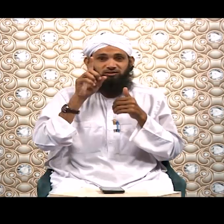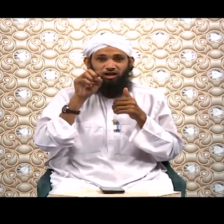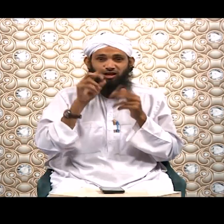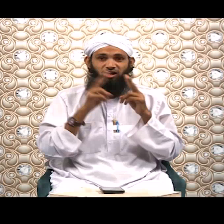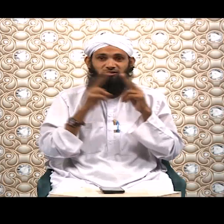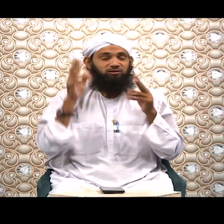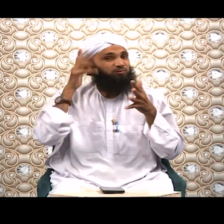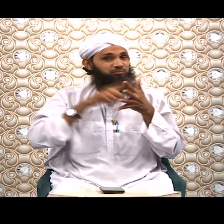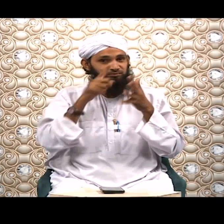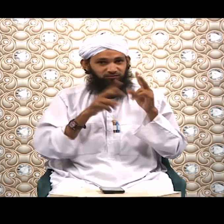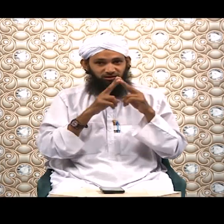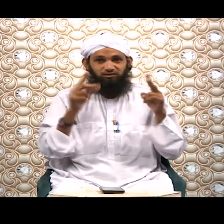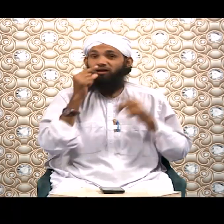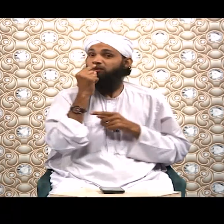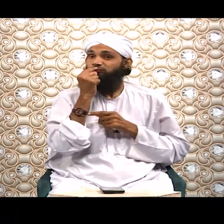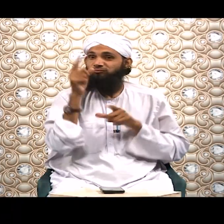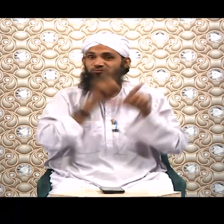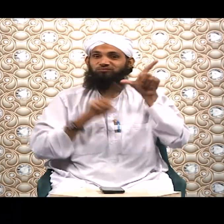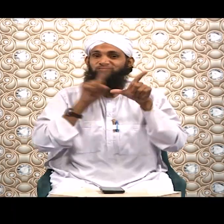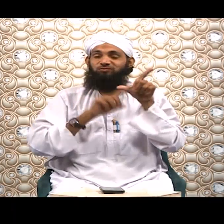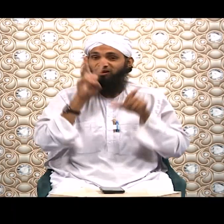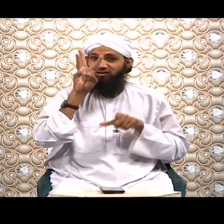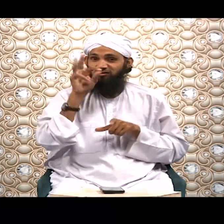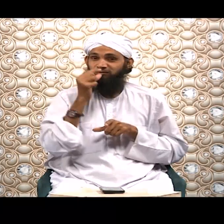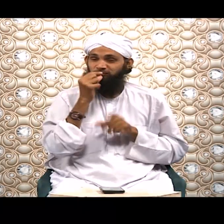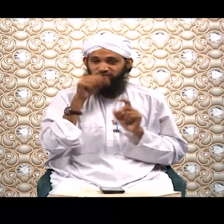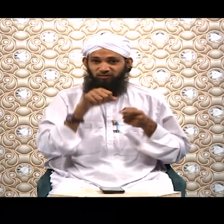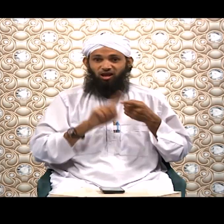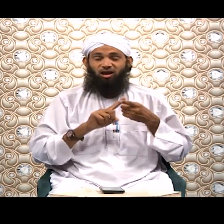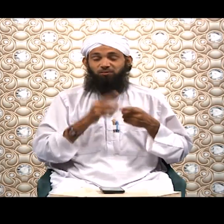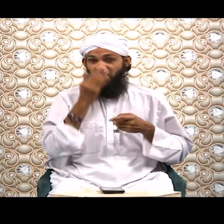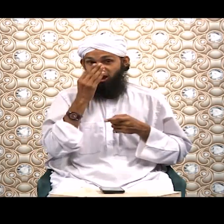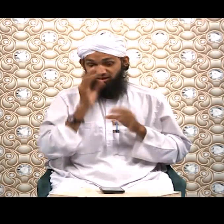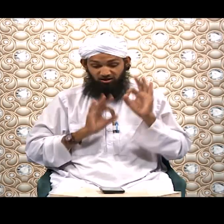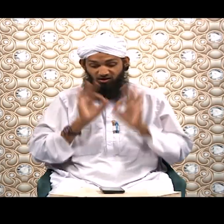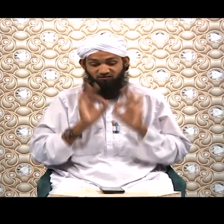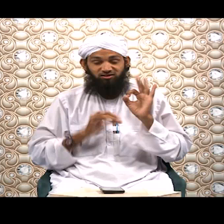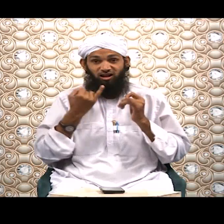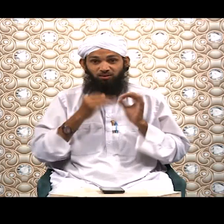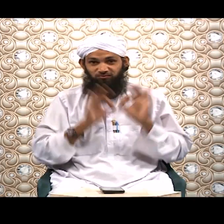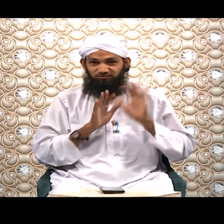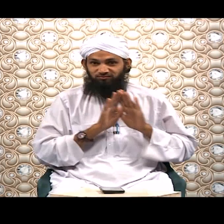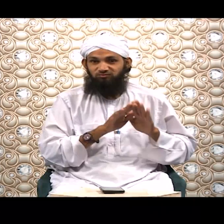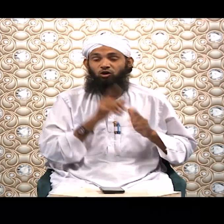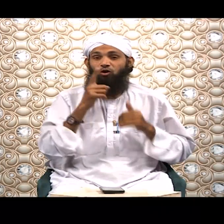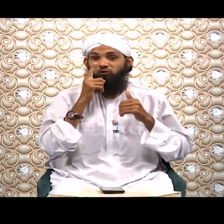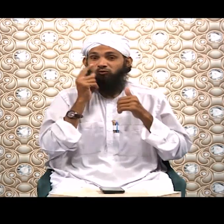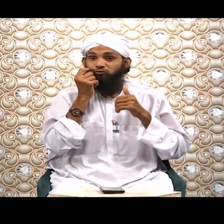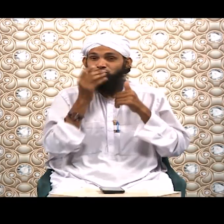پڑھے، رمضان کے روزے رکھے، اپنی عزت و ناموس کی حفاظت کرے اور اپنے شوہر کی اطاعت کرے تو اس سے کہا جائے